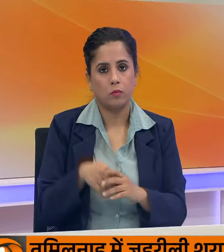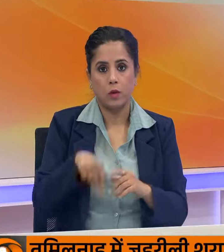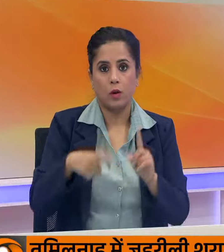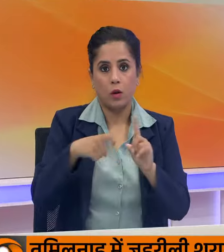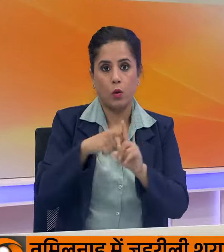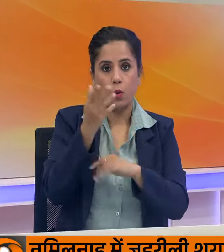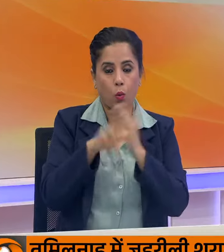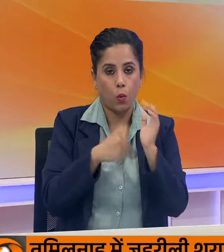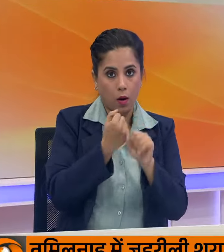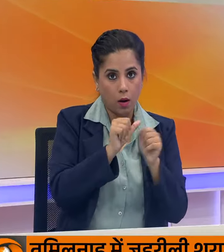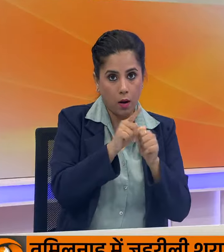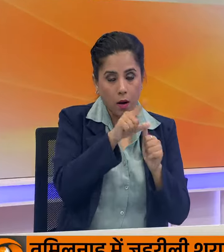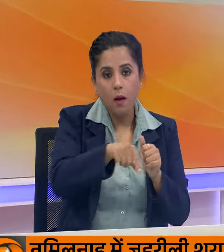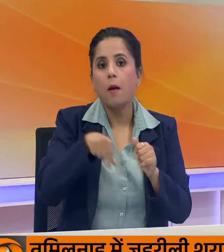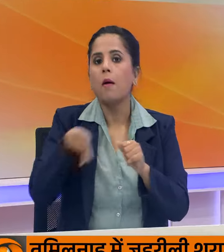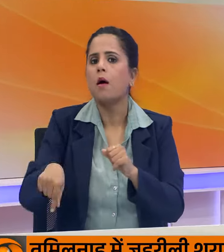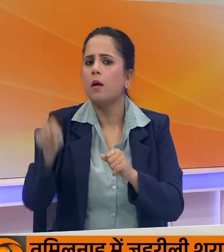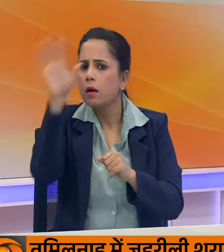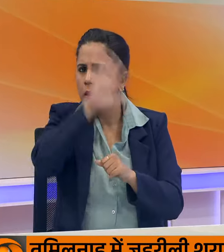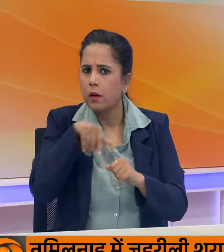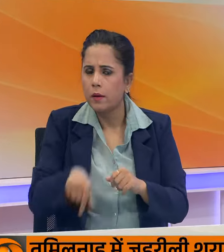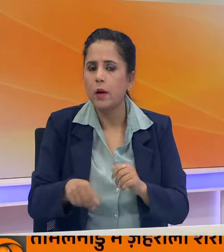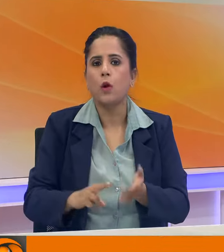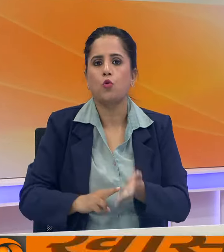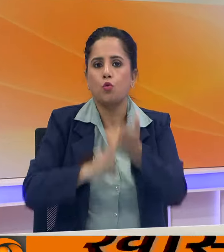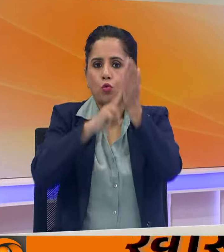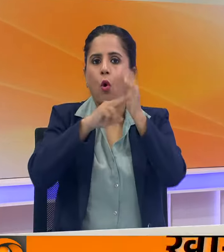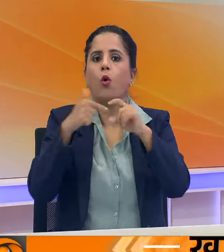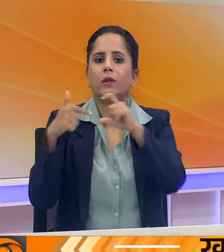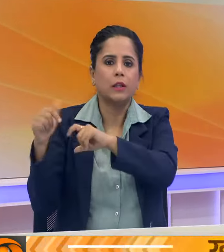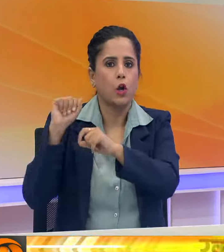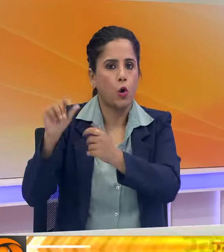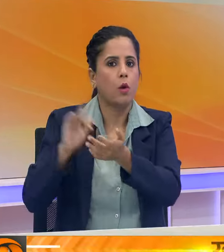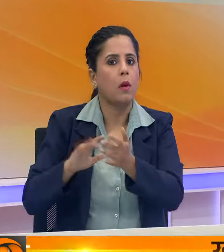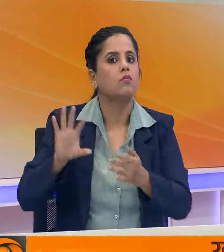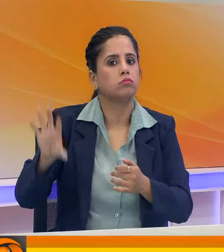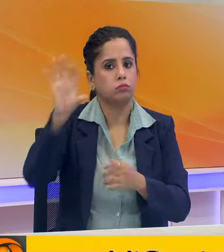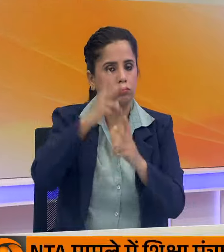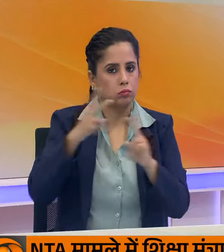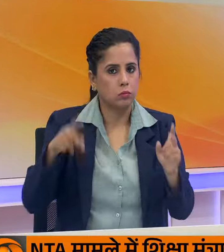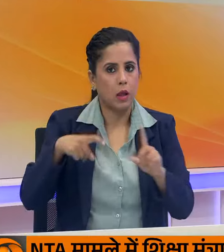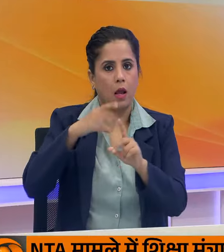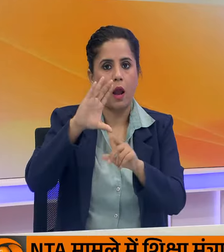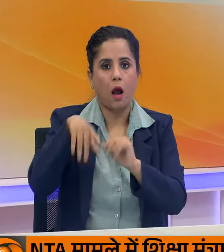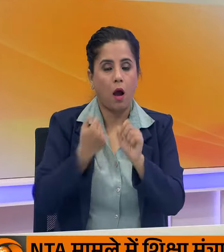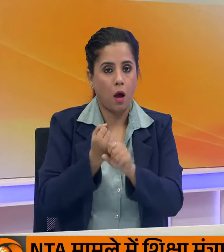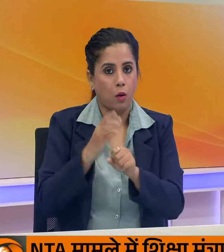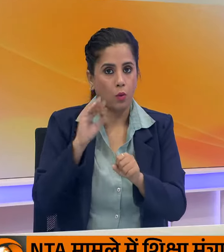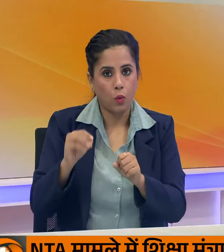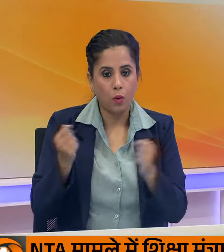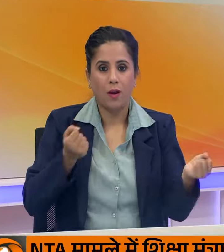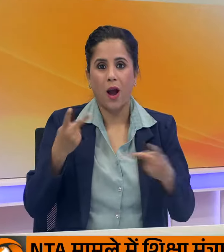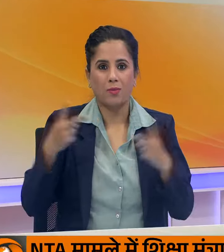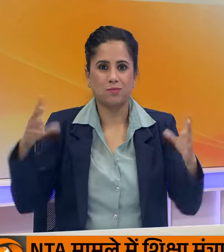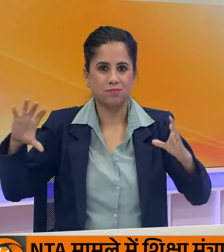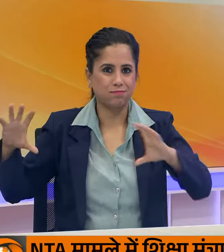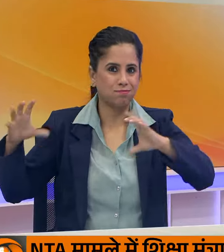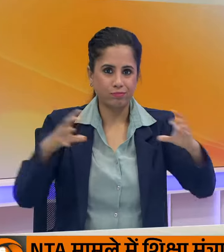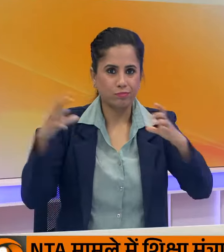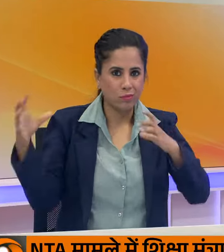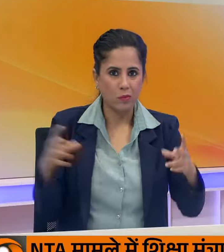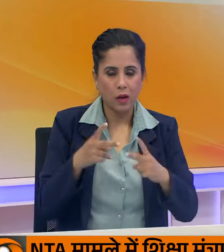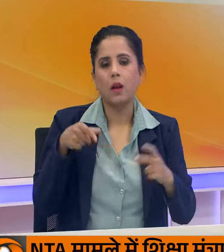पोर्ट द्वारा भारत के उत्तर पूर्वी राज्यों के लिए कार्गो सुविधा शुरू